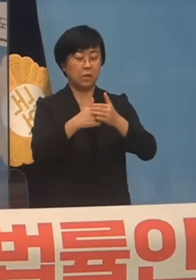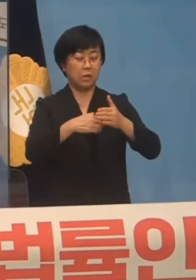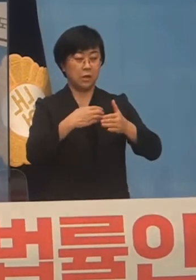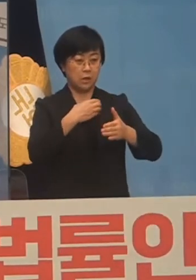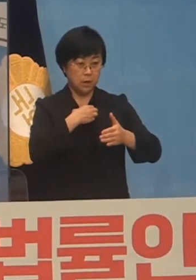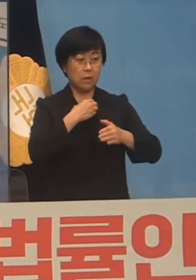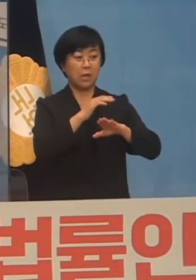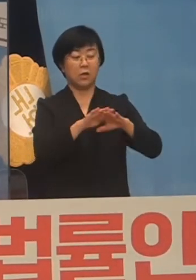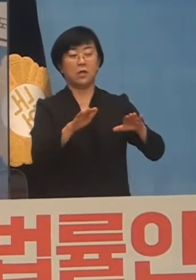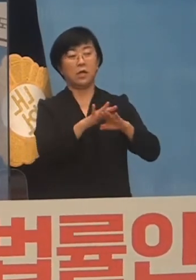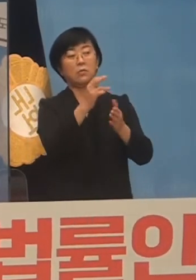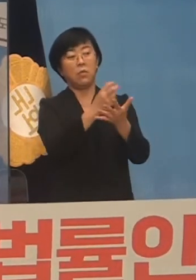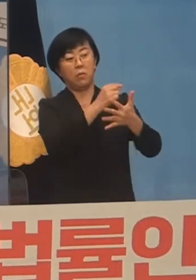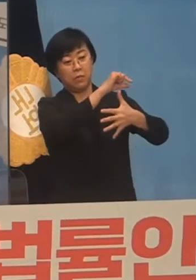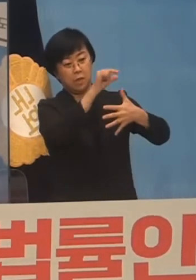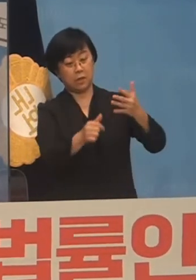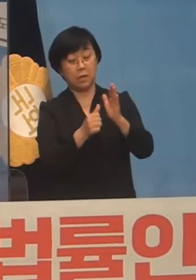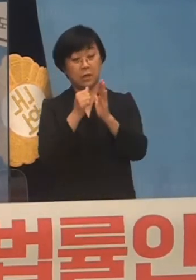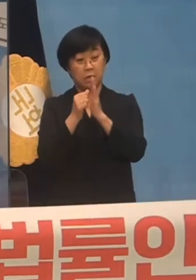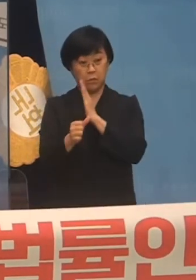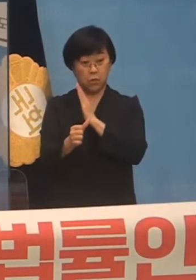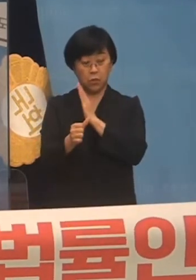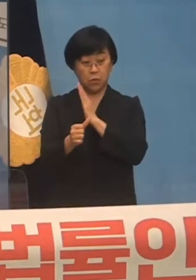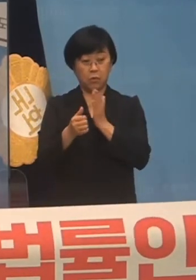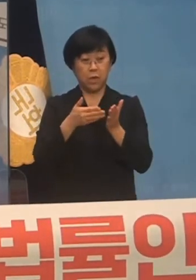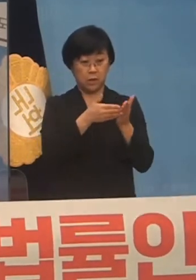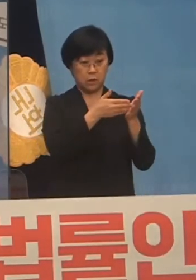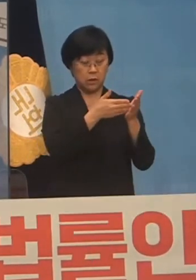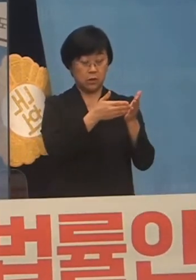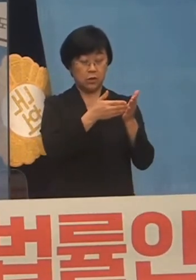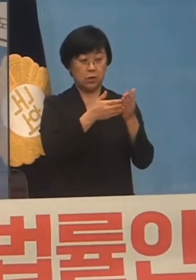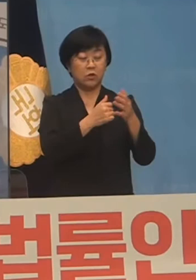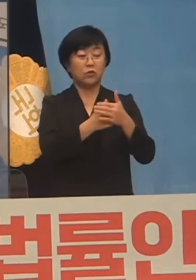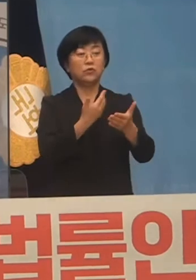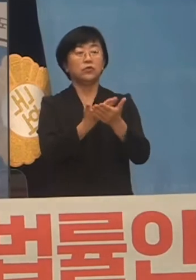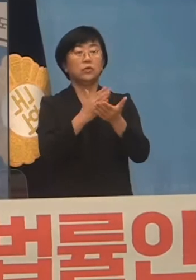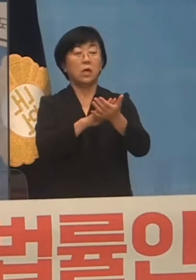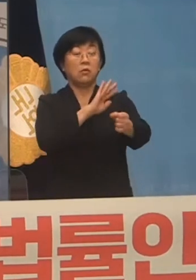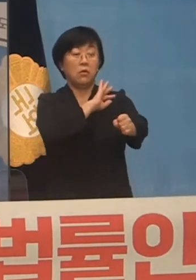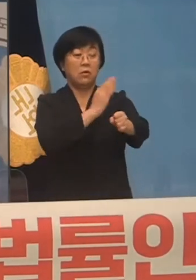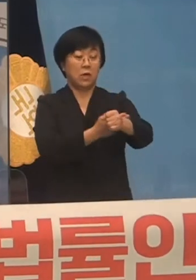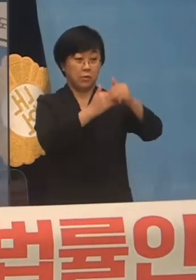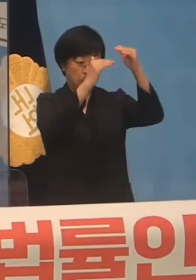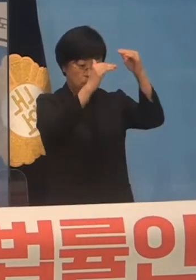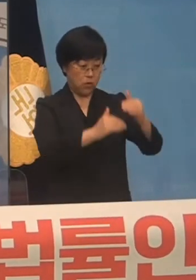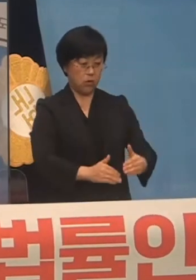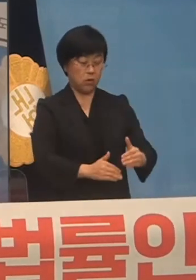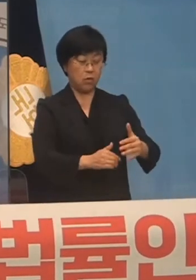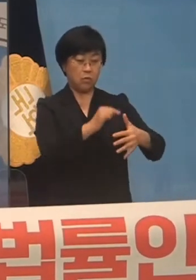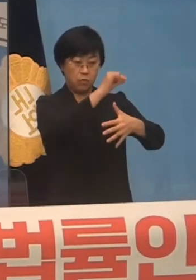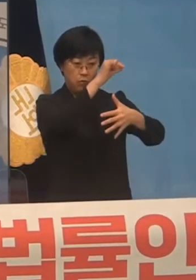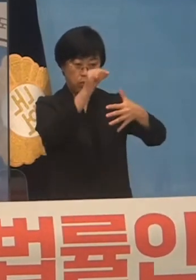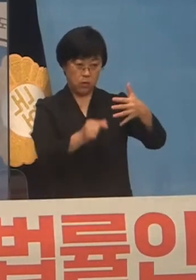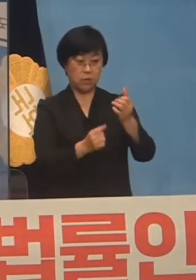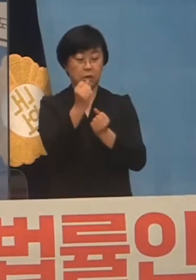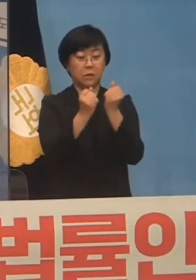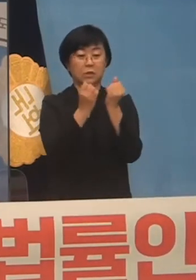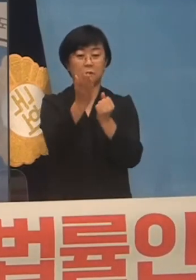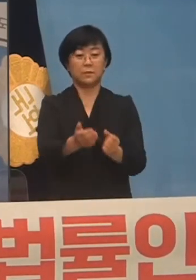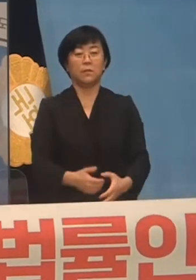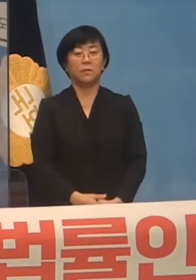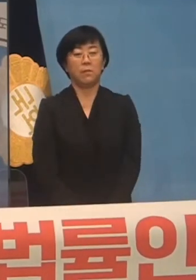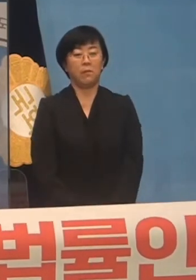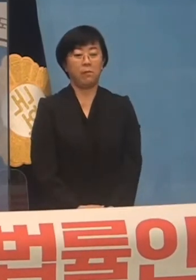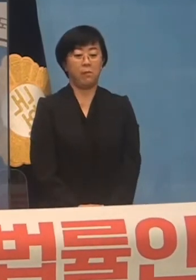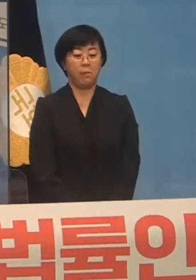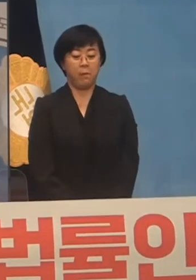법안입니다. 다음으로 제가 대표 발의한 수리할 권리에 관한 법률안의 주요 내용을 항목별로 설명드리겠습니다.